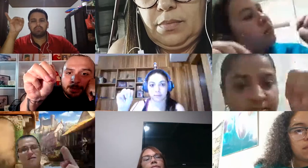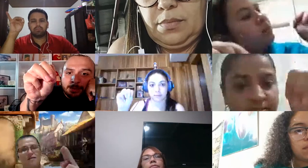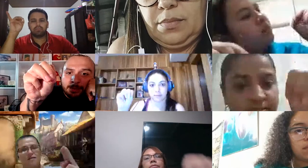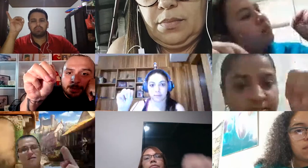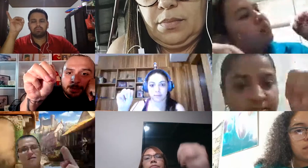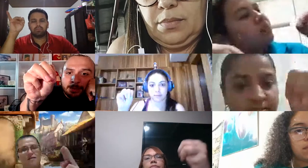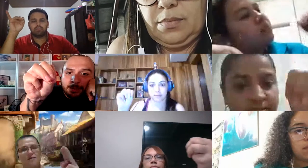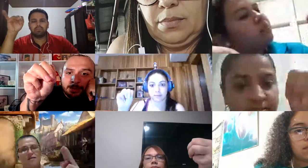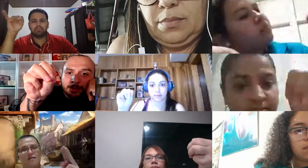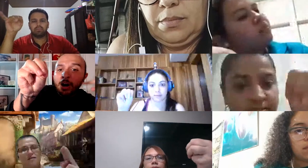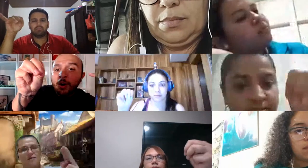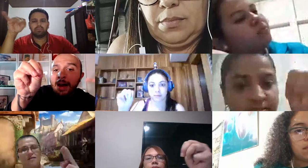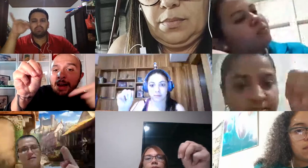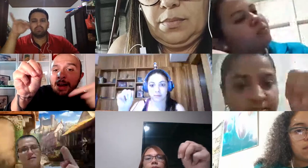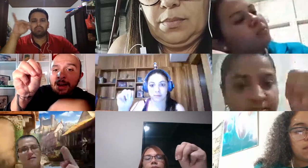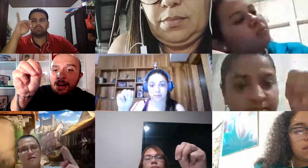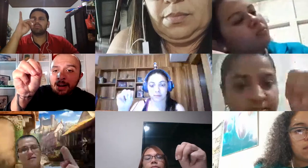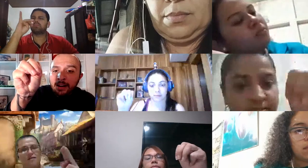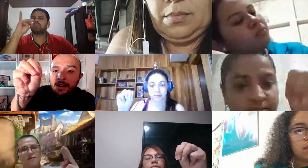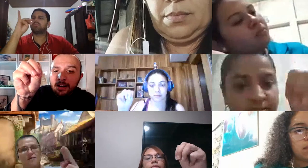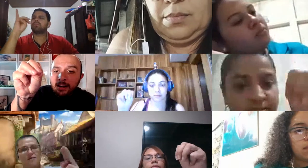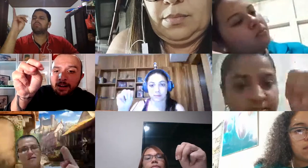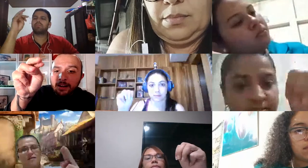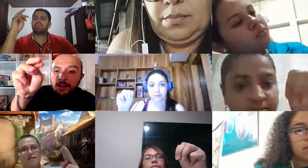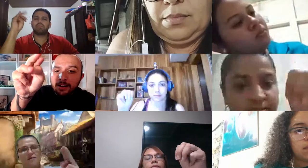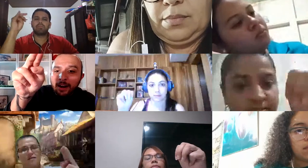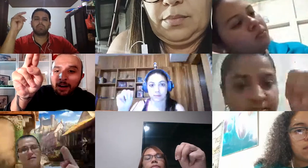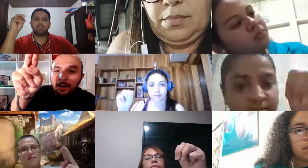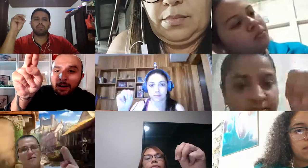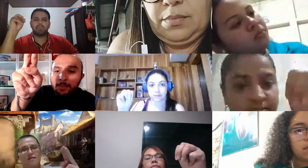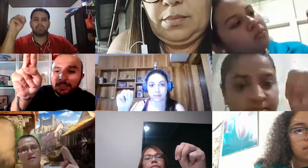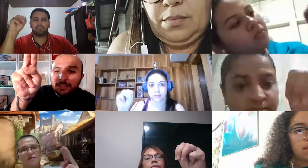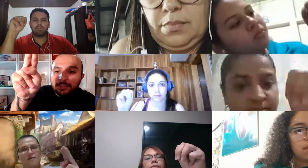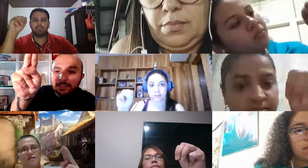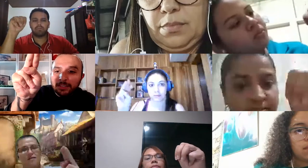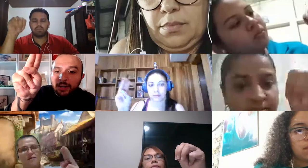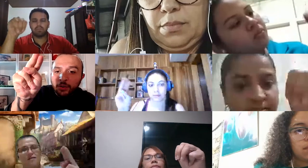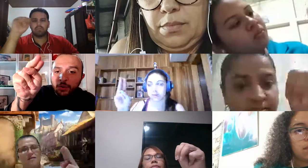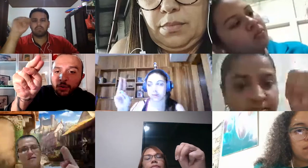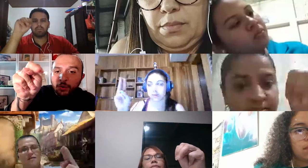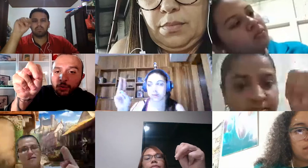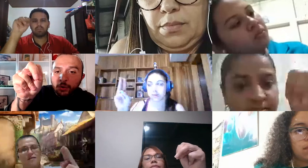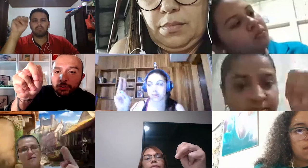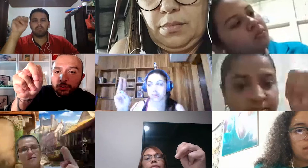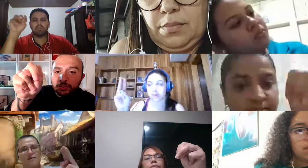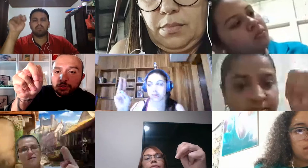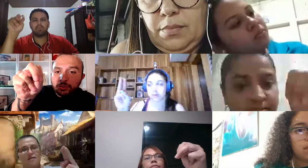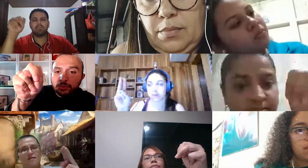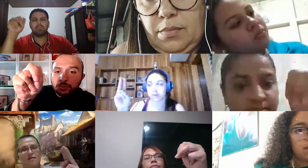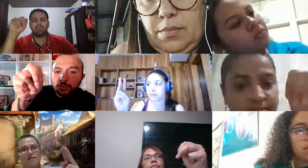Para cuando yo hago la N, nada más cierro con dos.